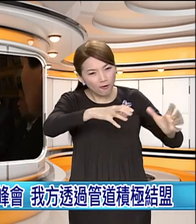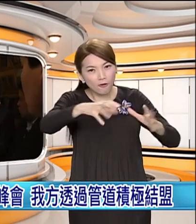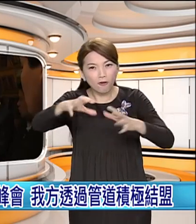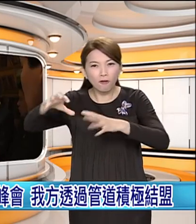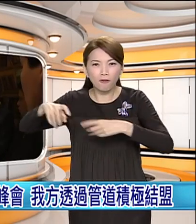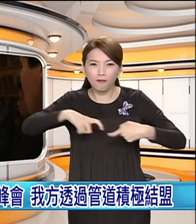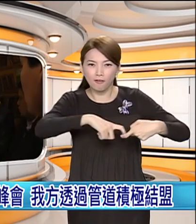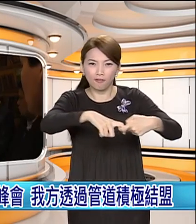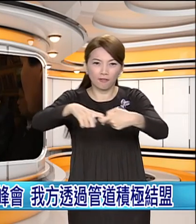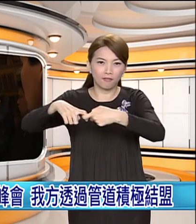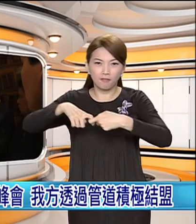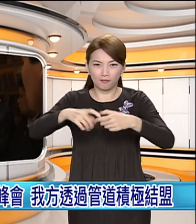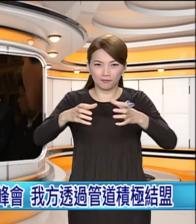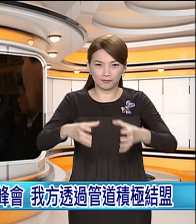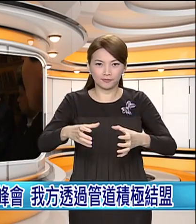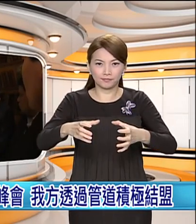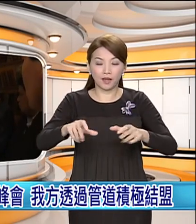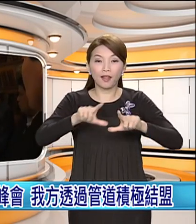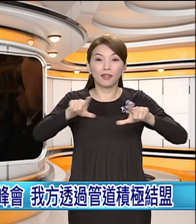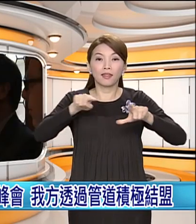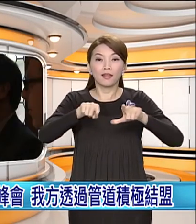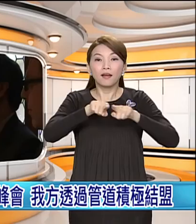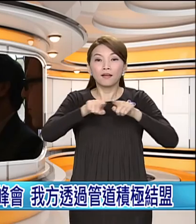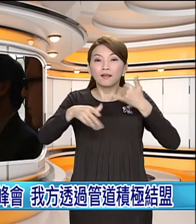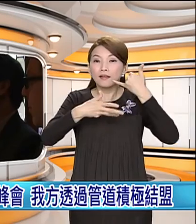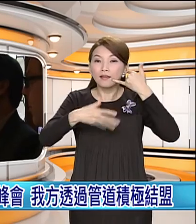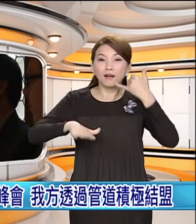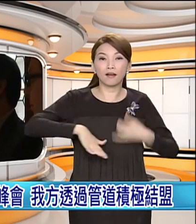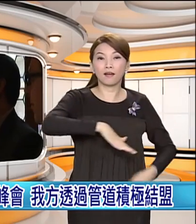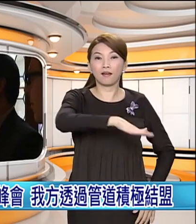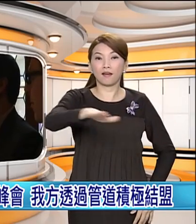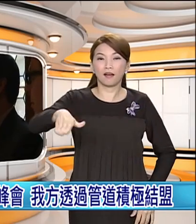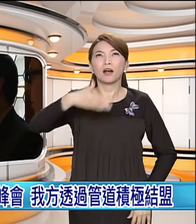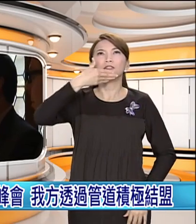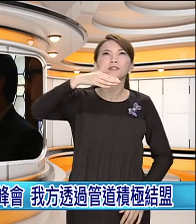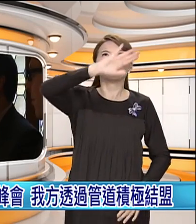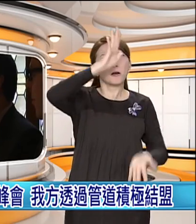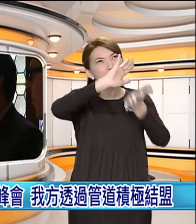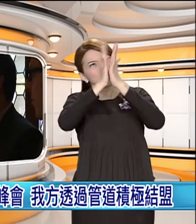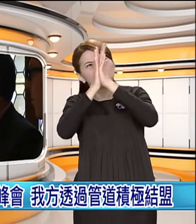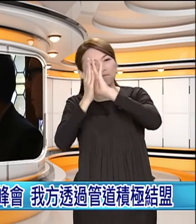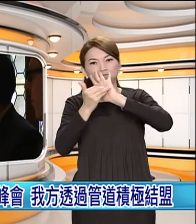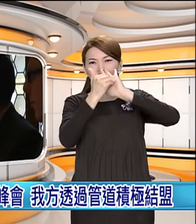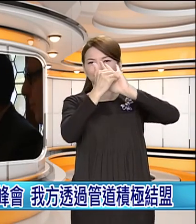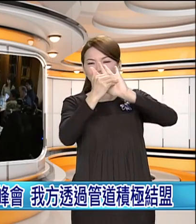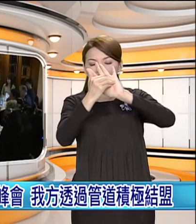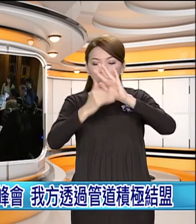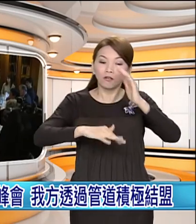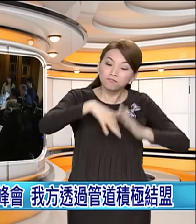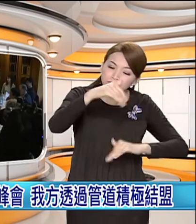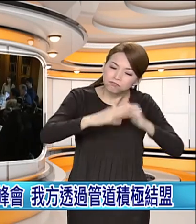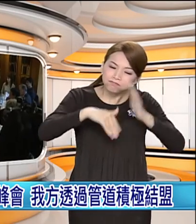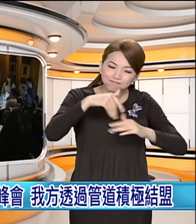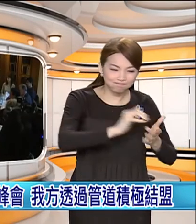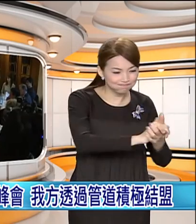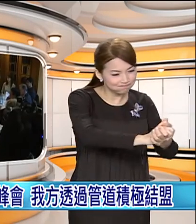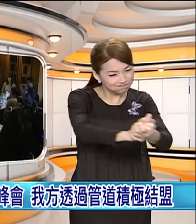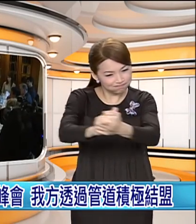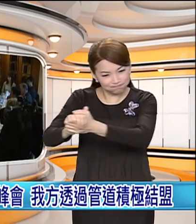员国，但是也透过管道跟各国来结盟，成立泛太平洋气候变